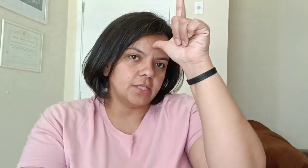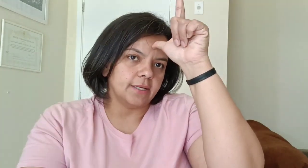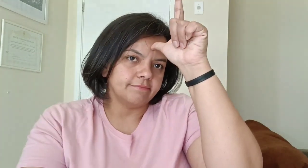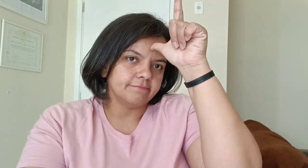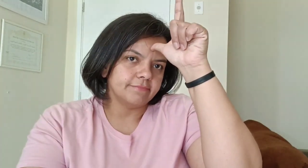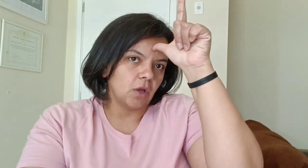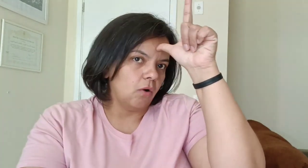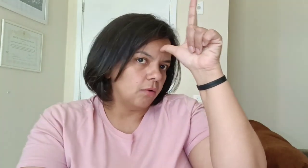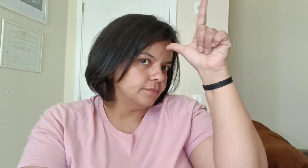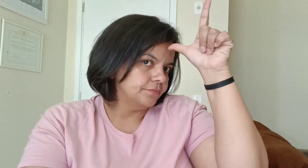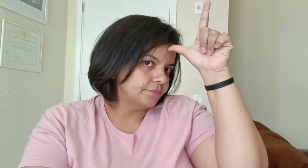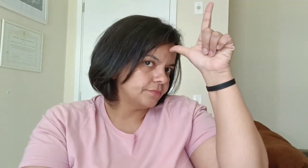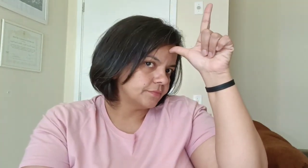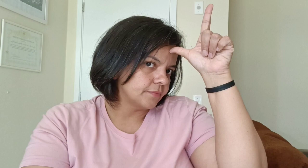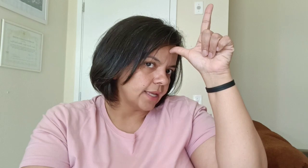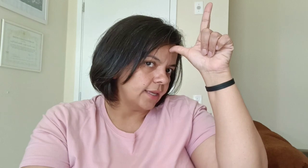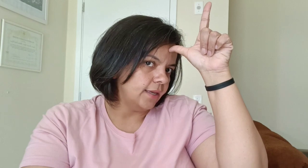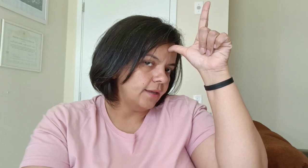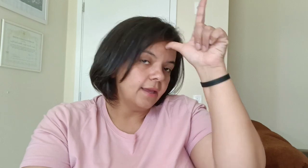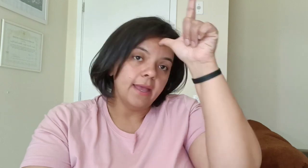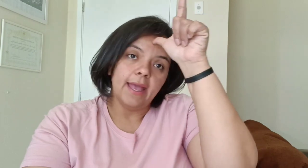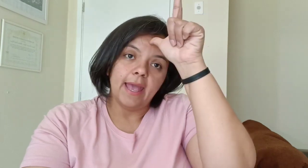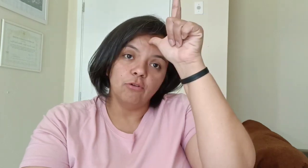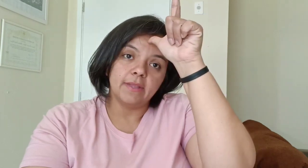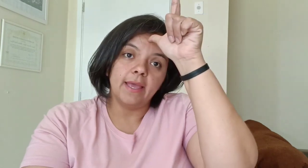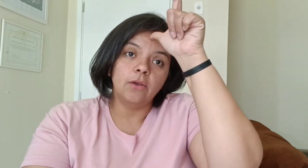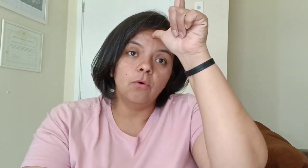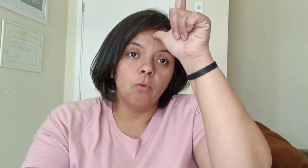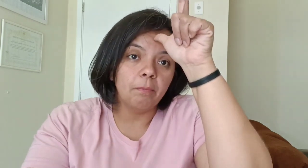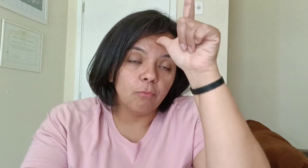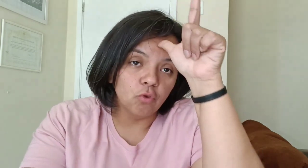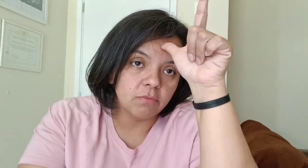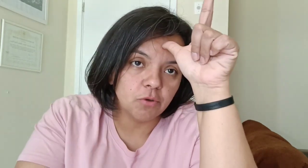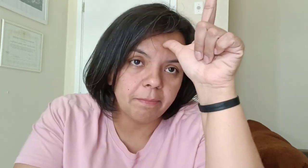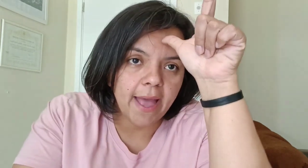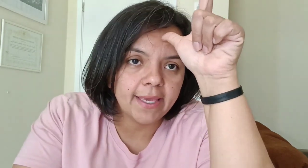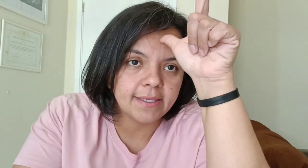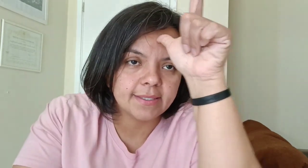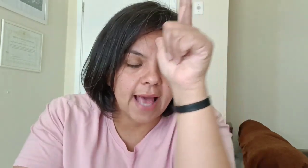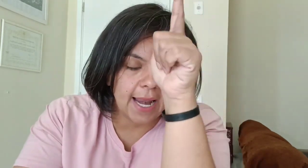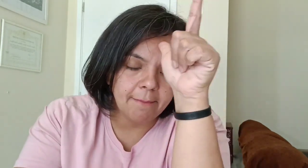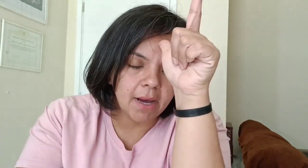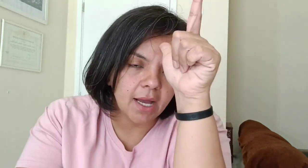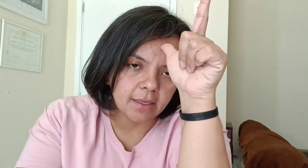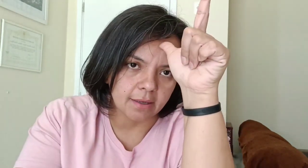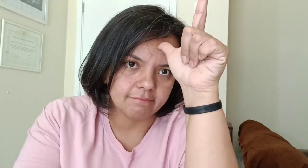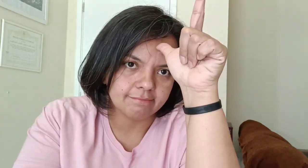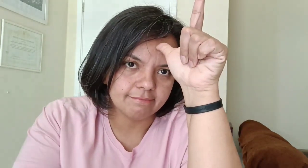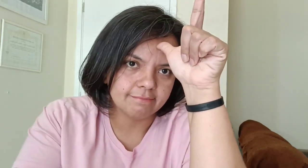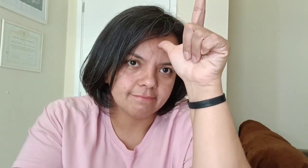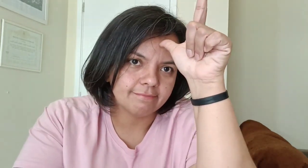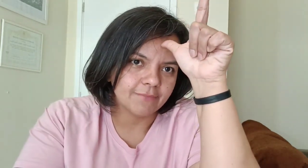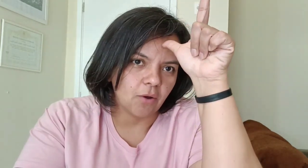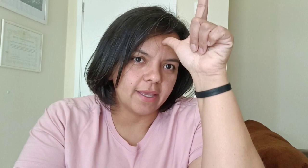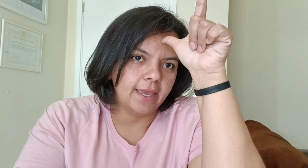testa, ó, aqui eu tenho um nome de um país, Alemanha,